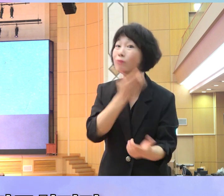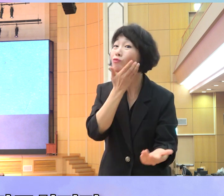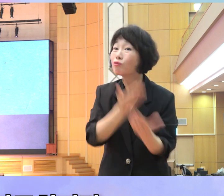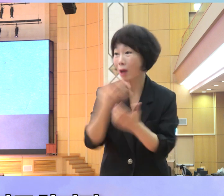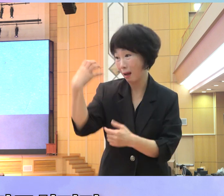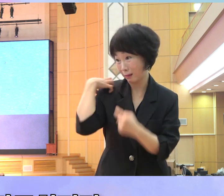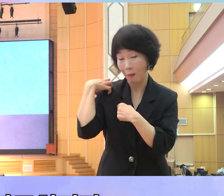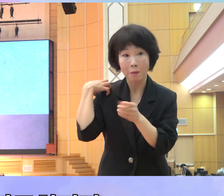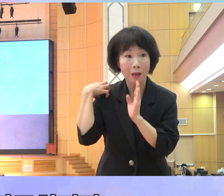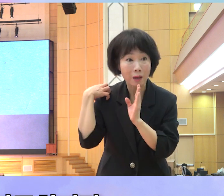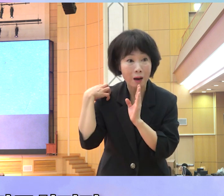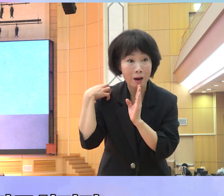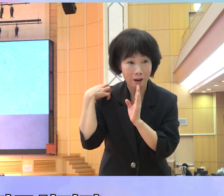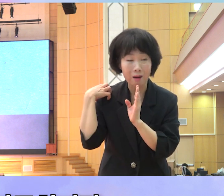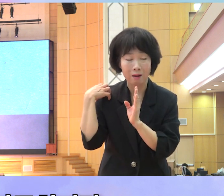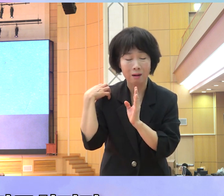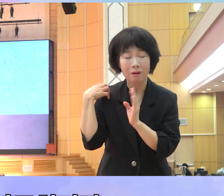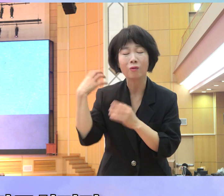여쭤보는 겁니다, 여러분한테.